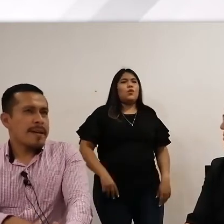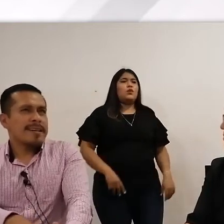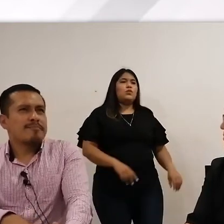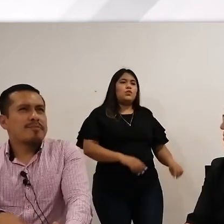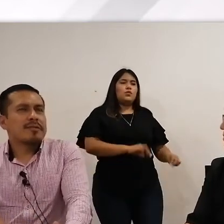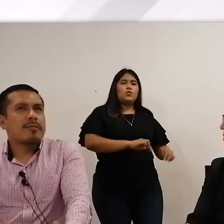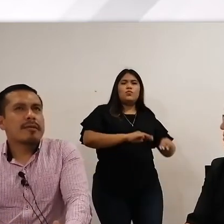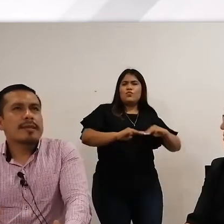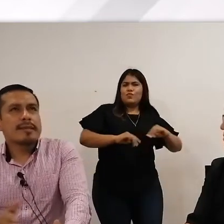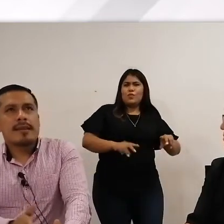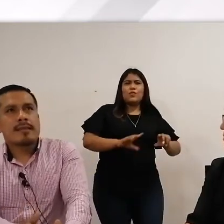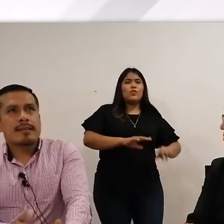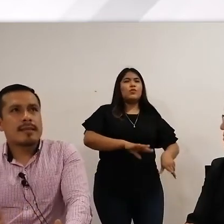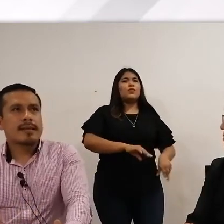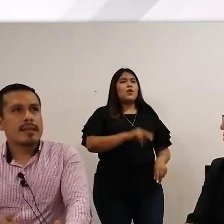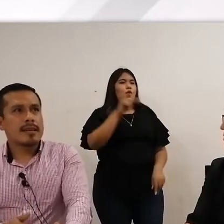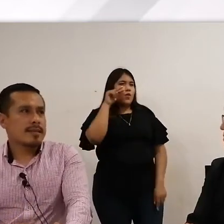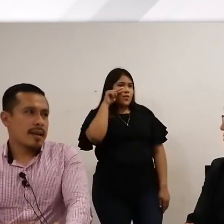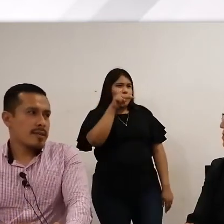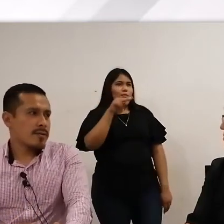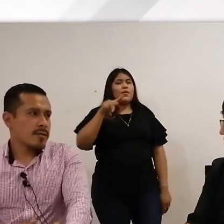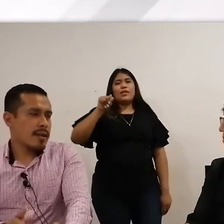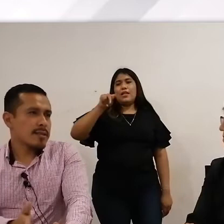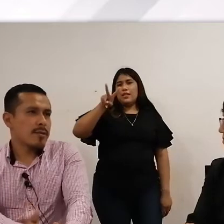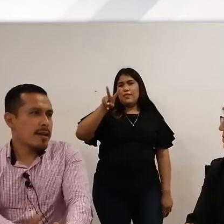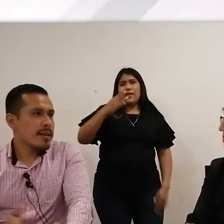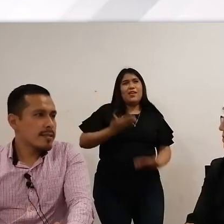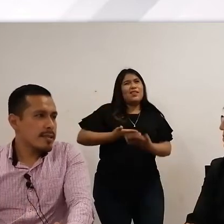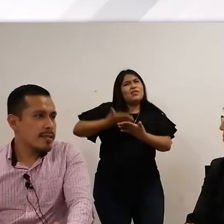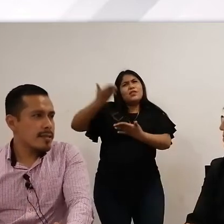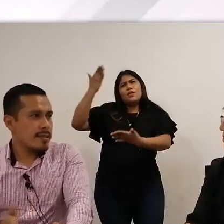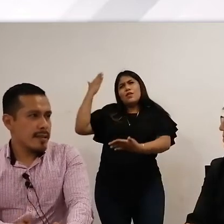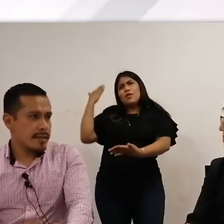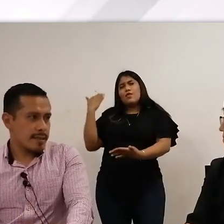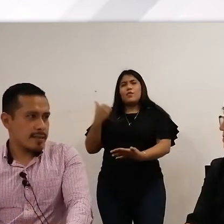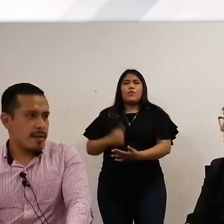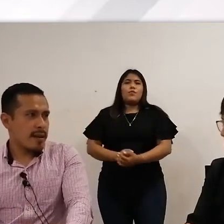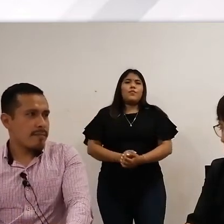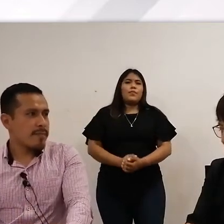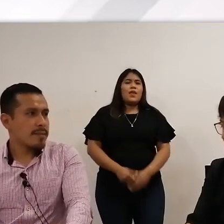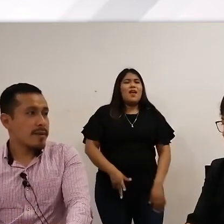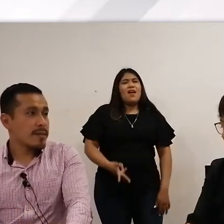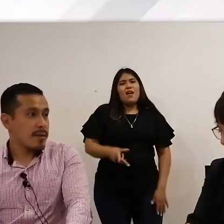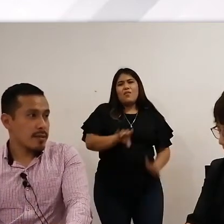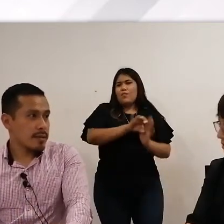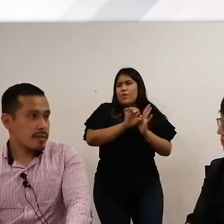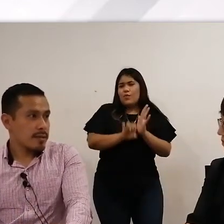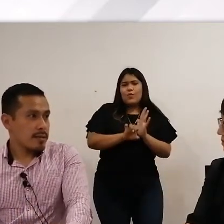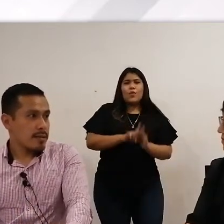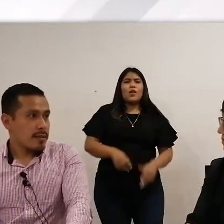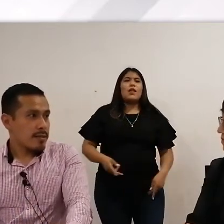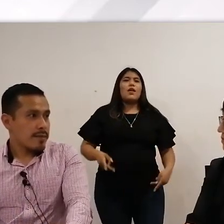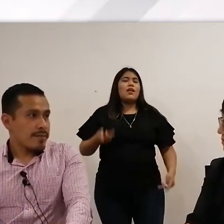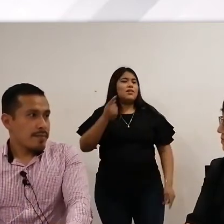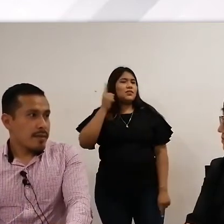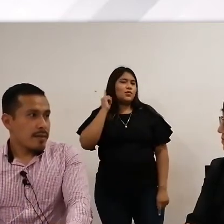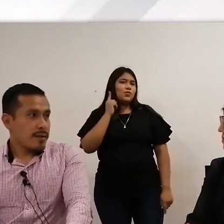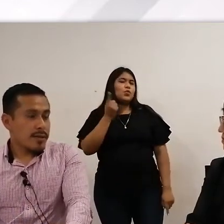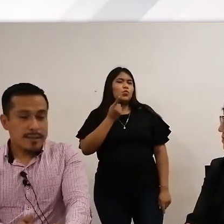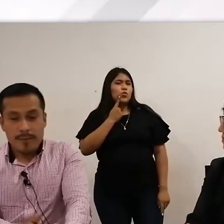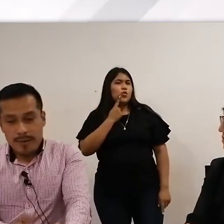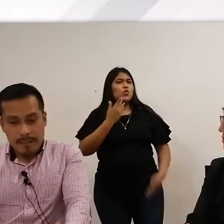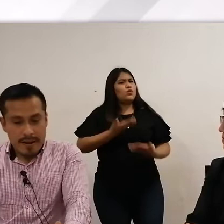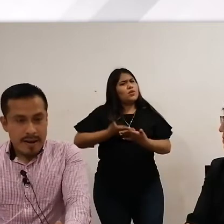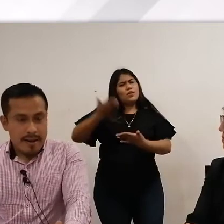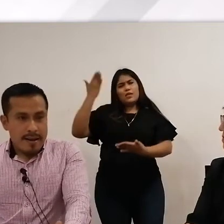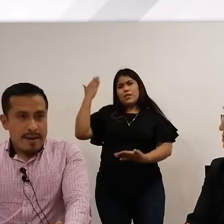televisión son recientes, de hace 10 años. La sordera existe desde que existen las personas. O